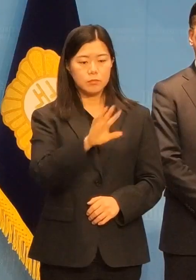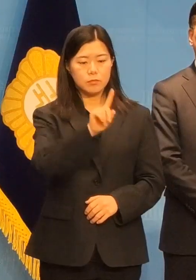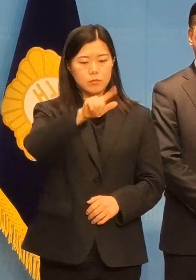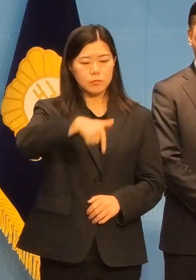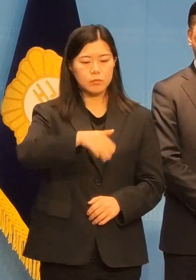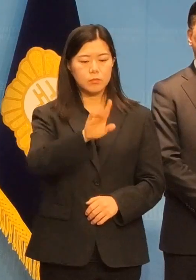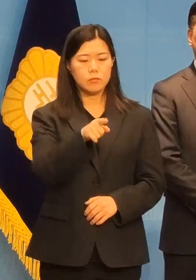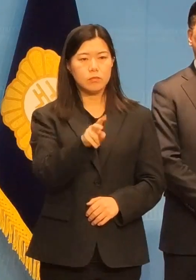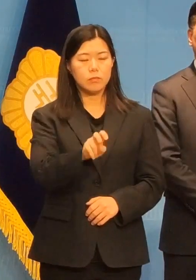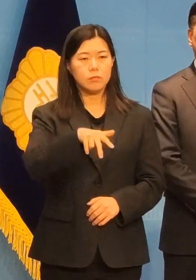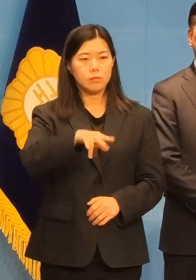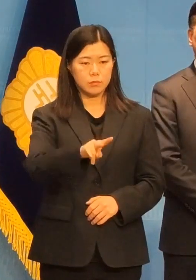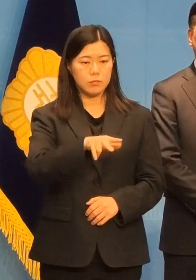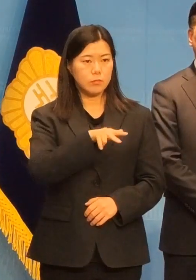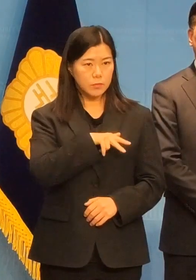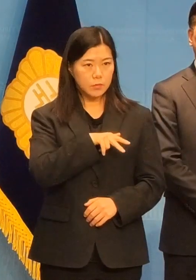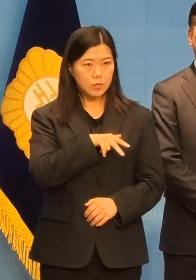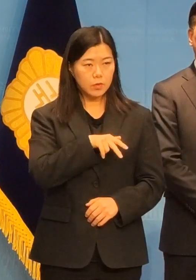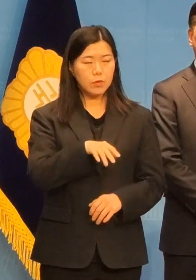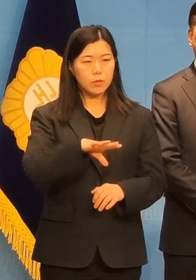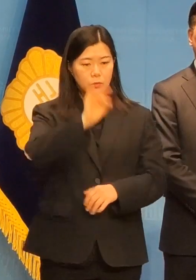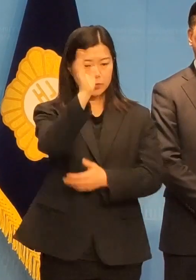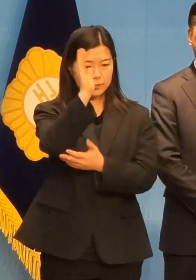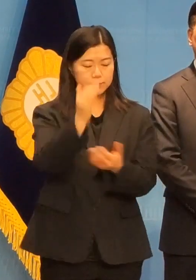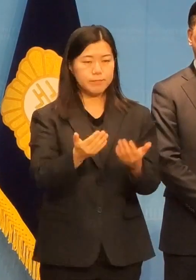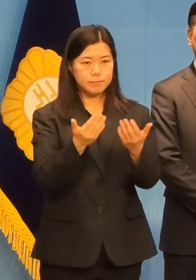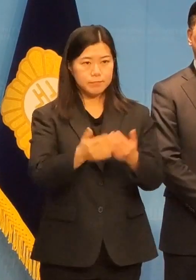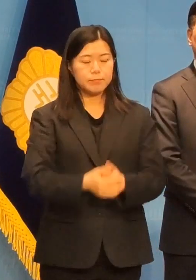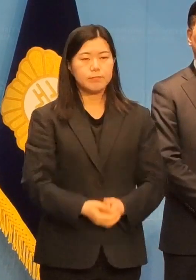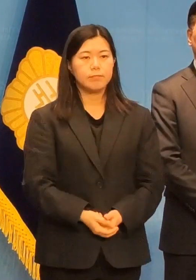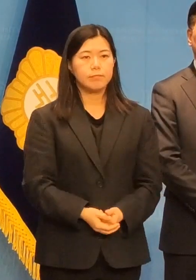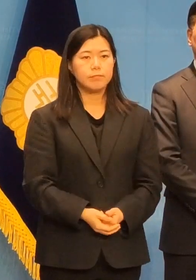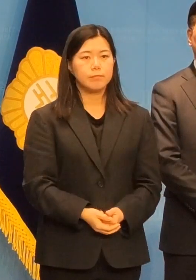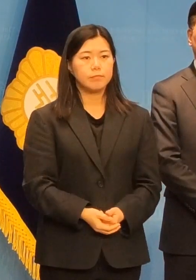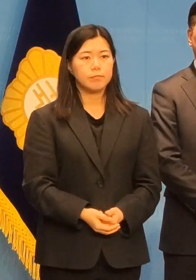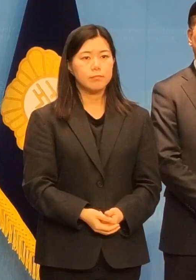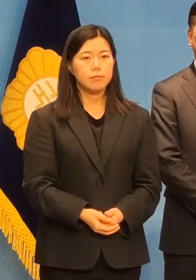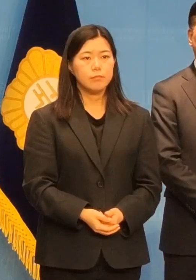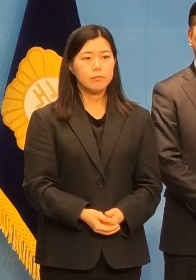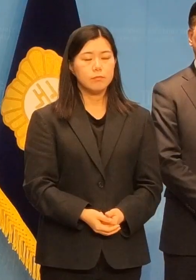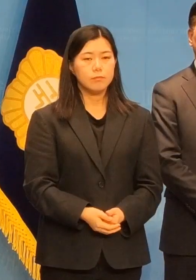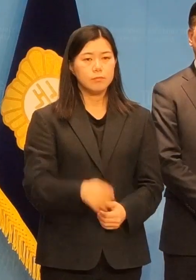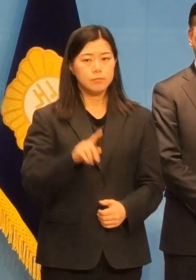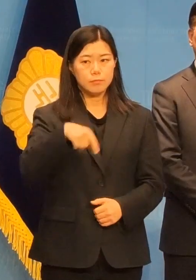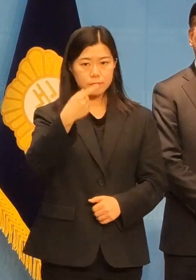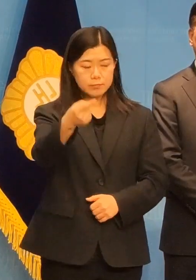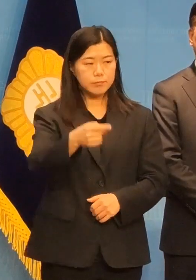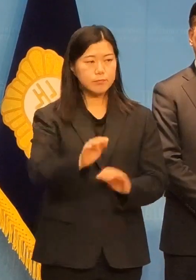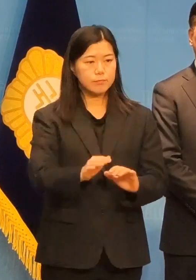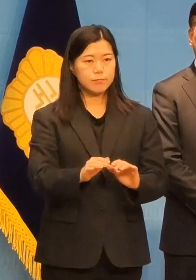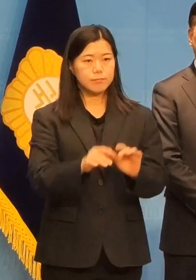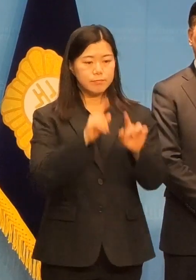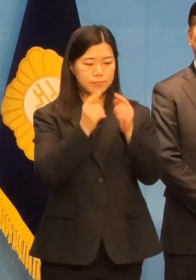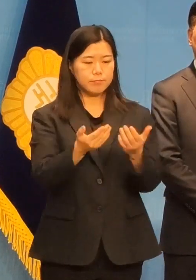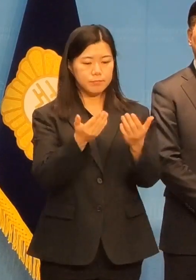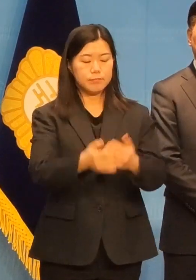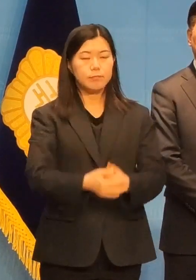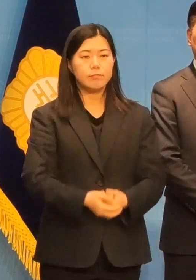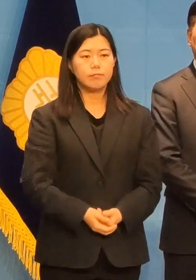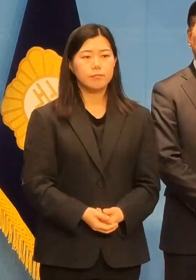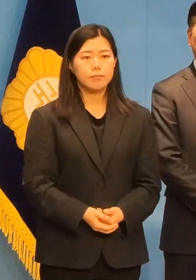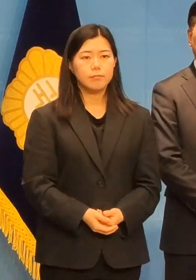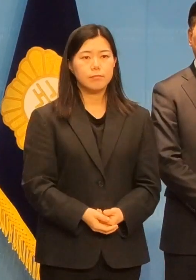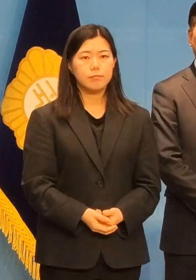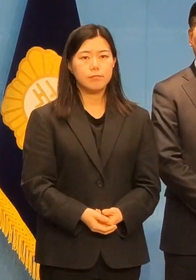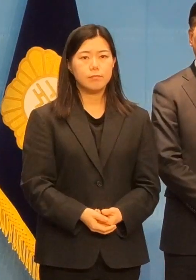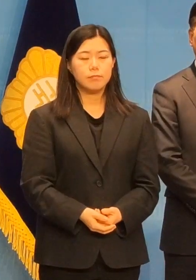의원님께서 관련된 사전 말씀을 주시고 그리고 배부해드린 그 회견문을 낭독하는 순으로 진행하겠습니다.